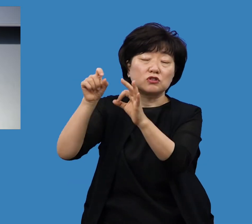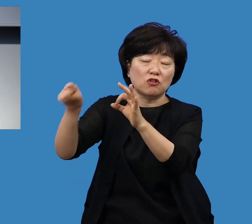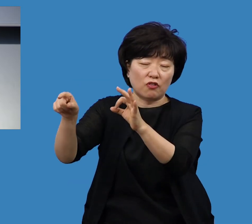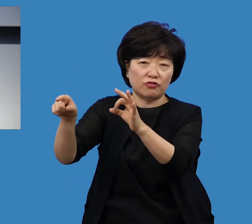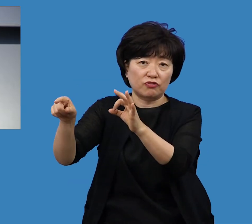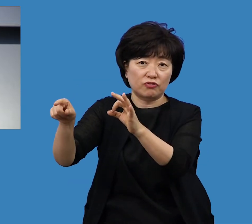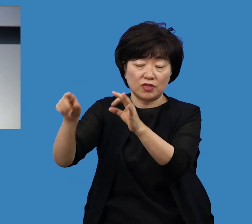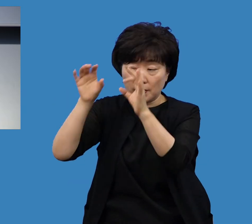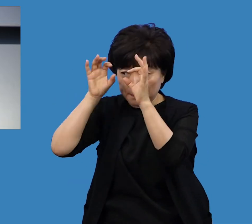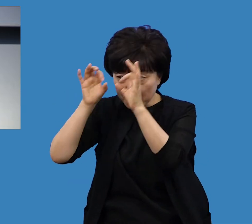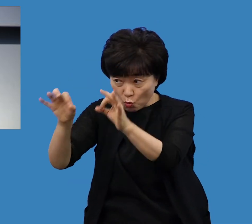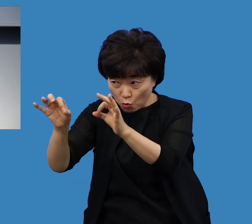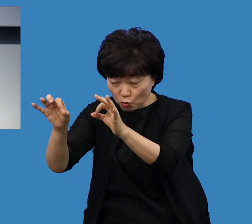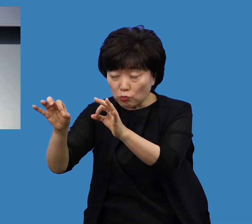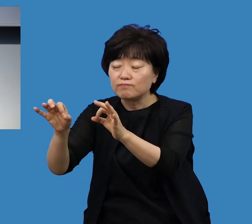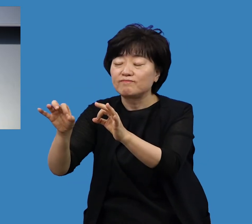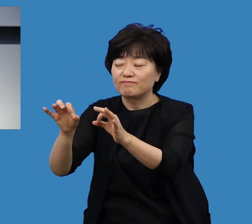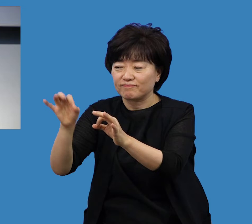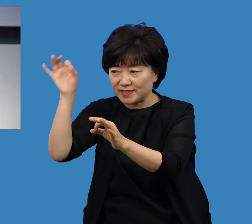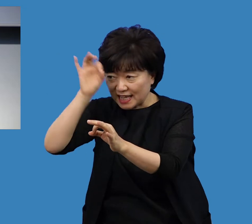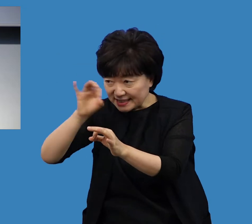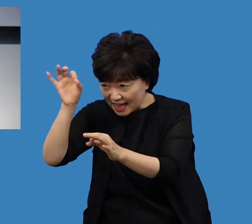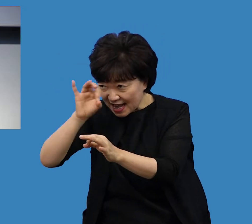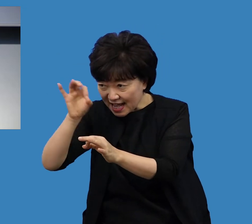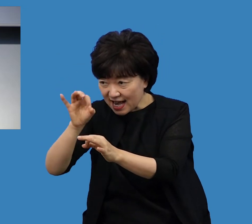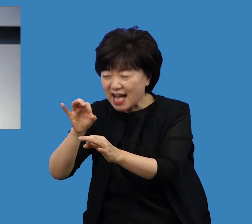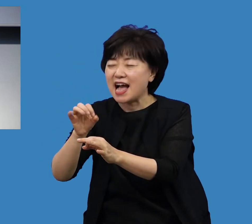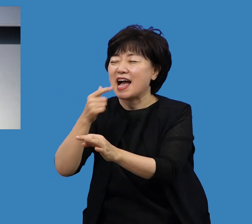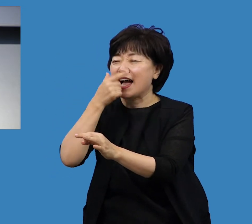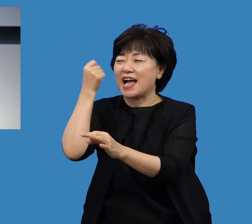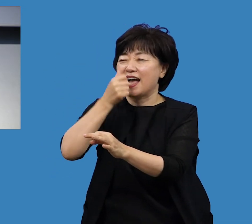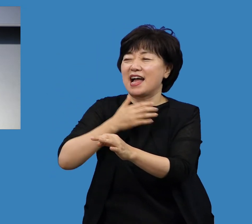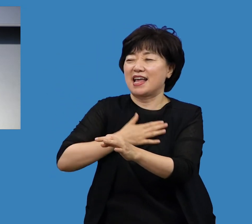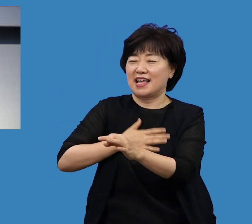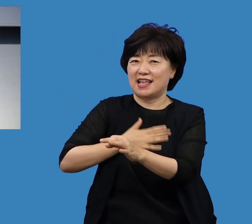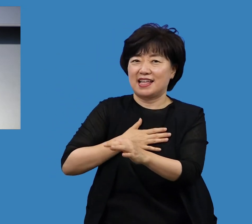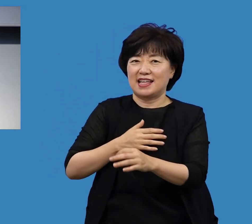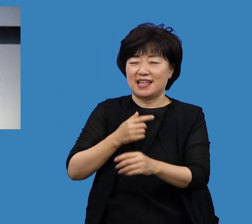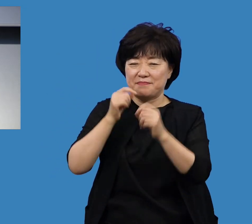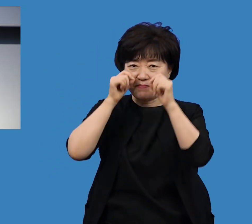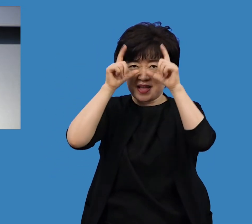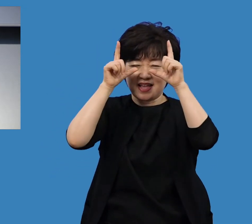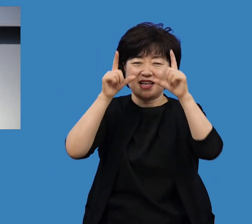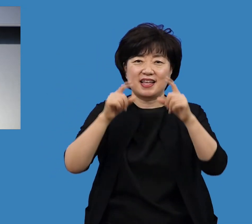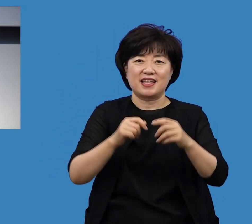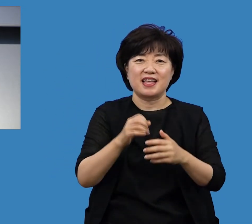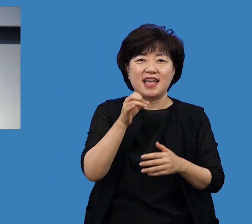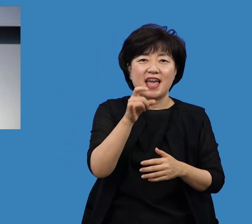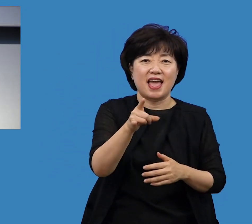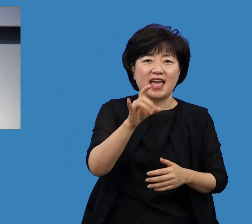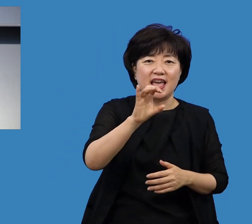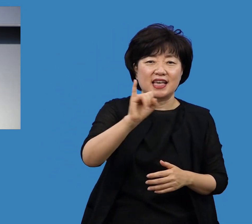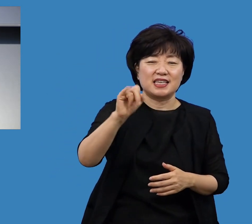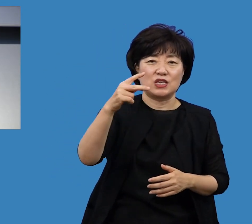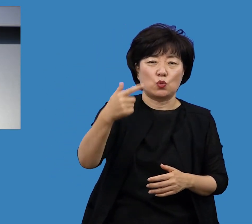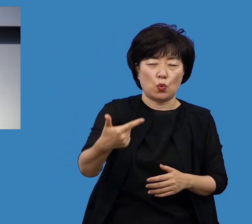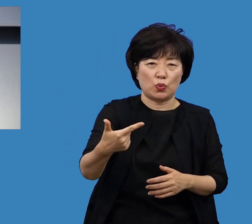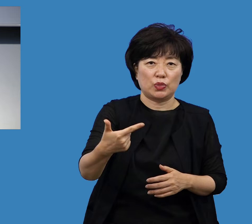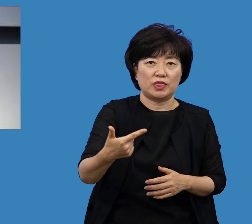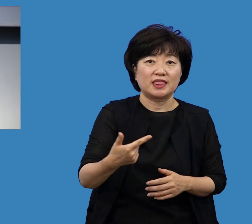보다, 주목하다, 찾다, 알아차리다 이런 뜻입니다. 에이돈한다는 거예요. 자, 그래서 영은